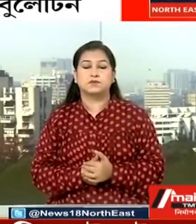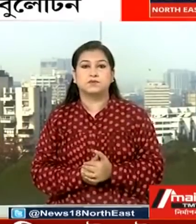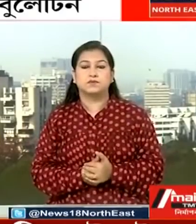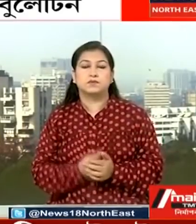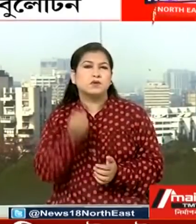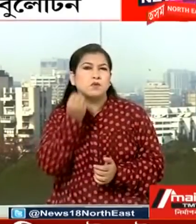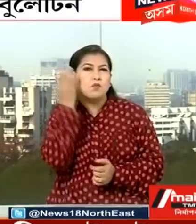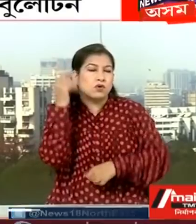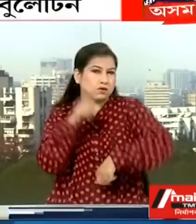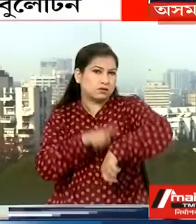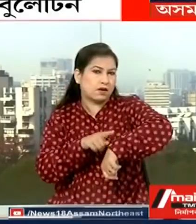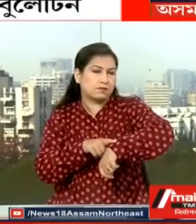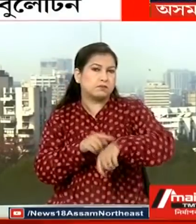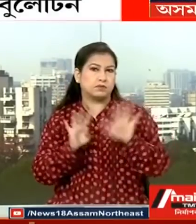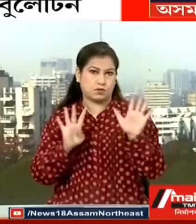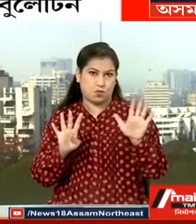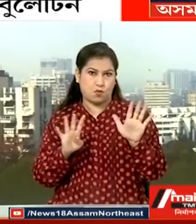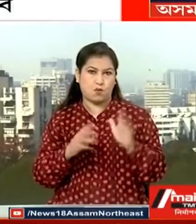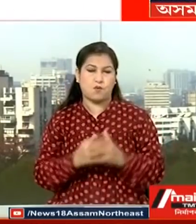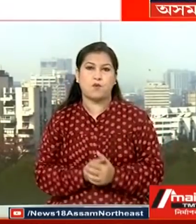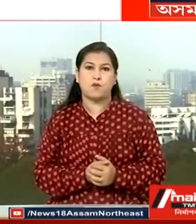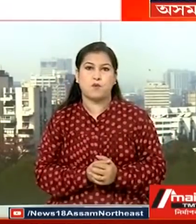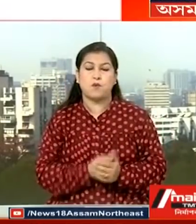सुबह 9 बजे से